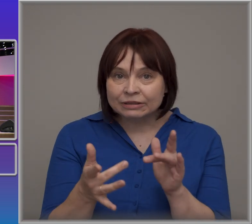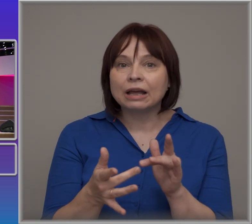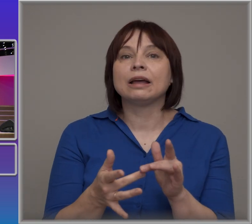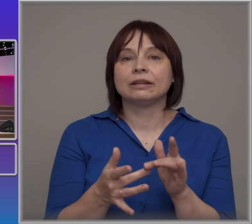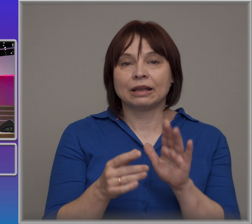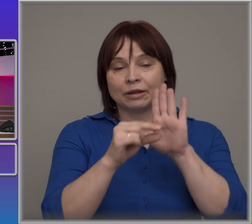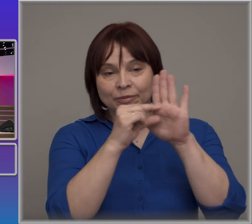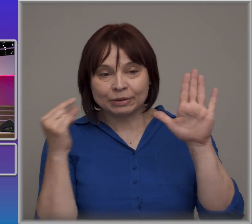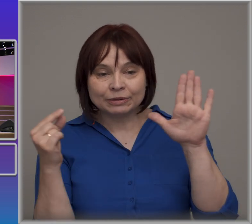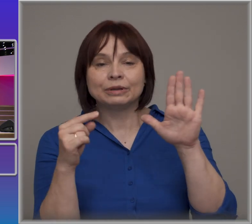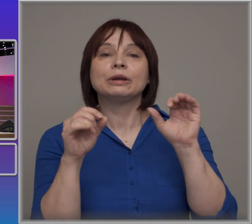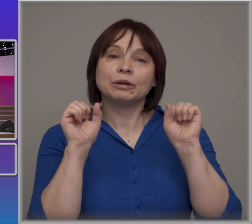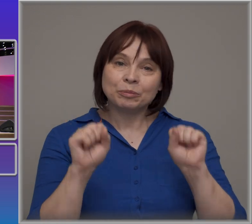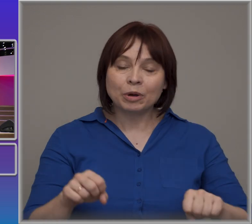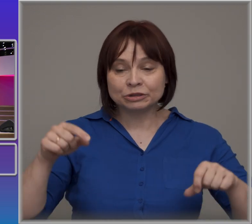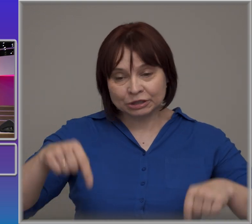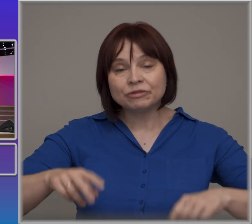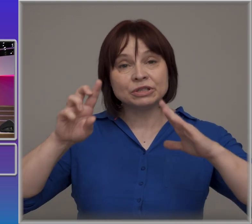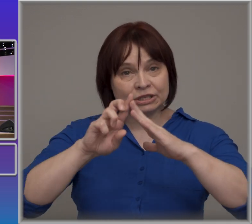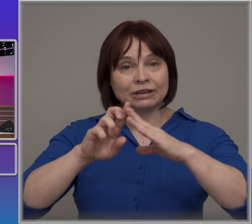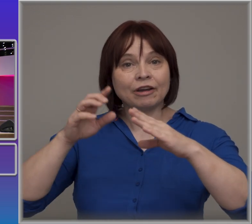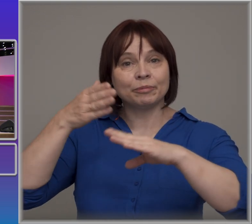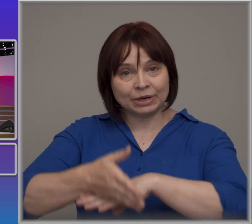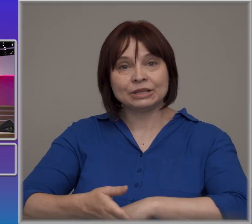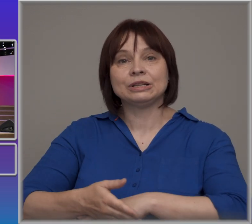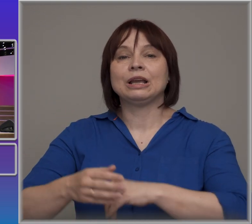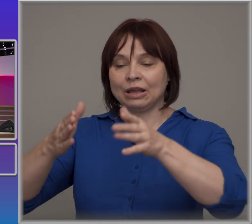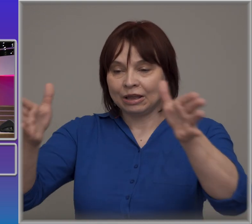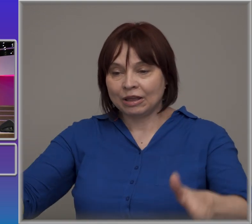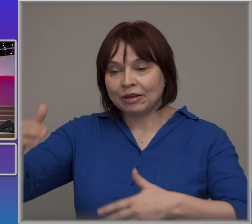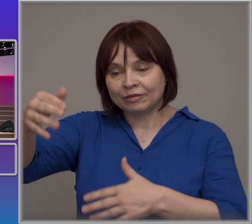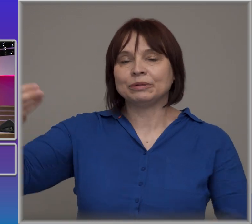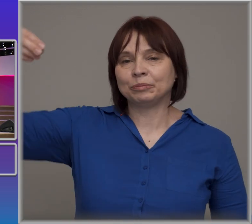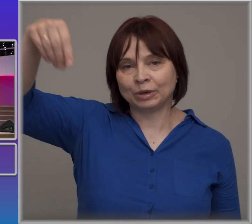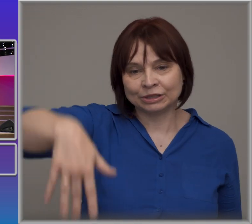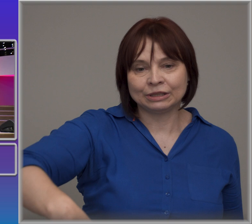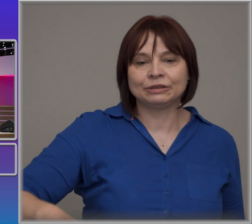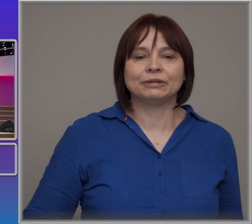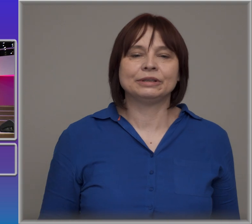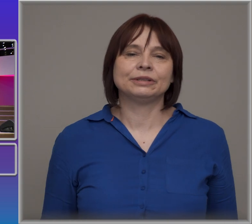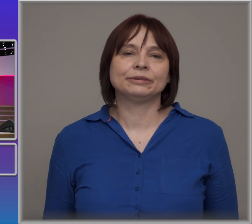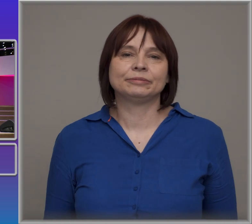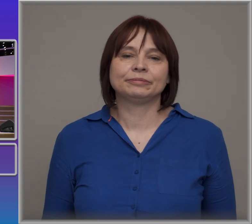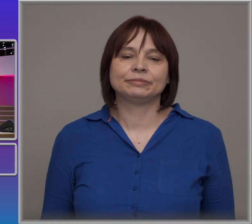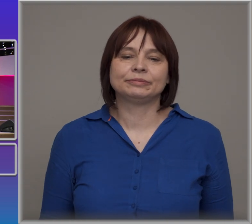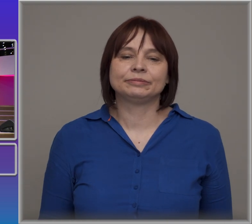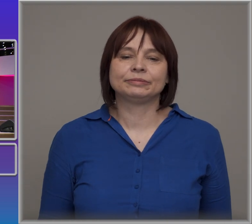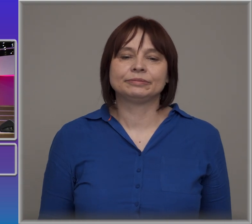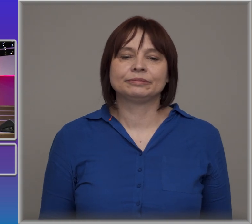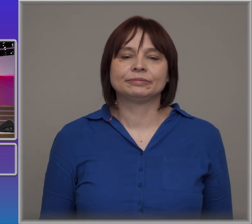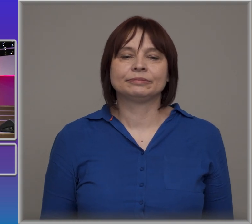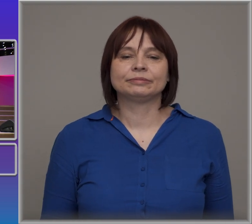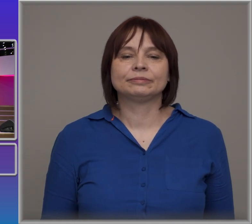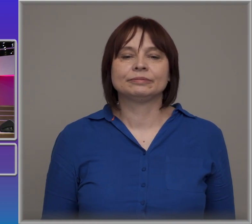Господь, спасибо Тебе за все. Мы славим и благодарим Тебя во имя Иисуса Христа. Аминь. И те, кто сегодня с